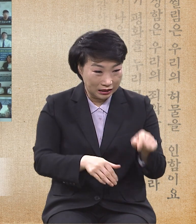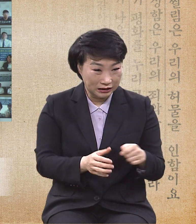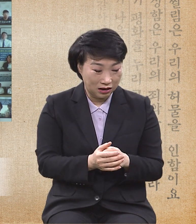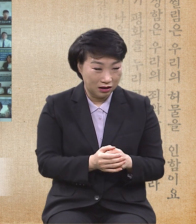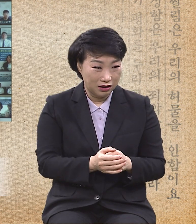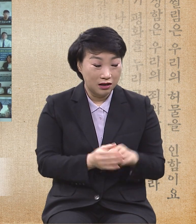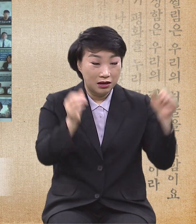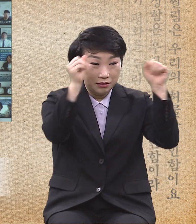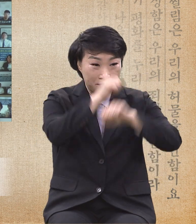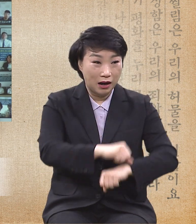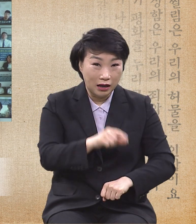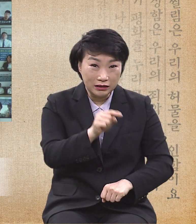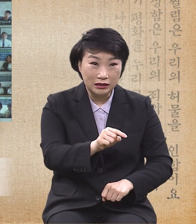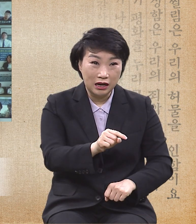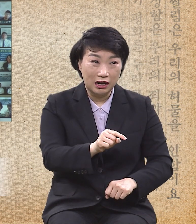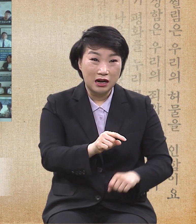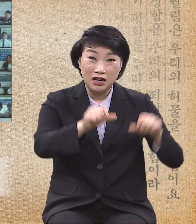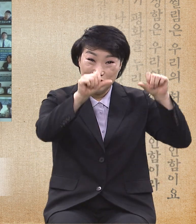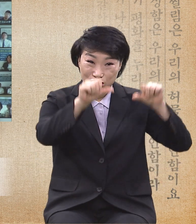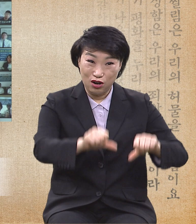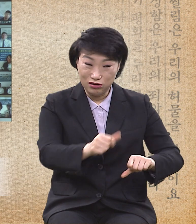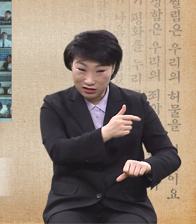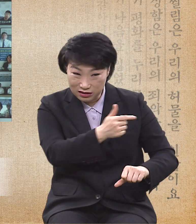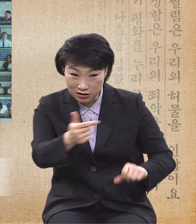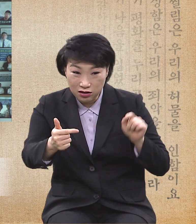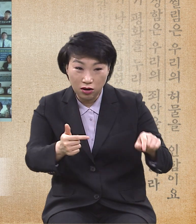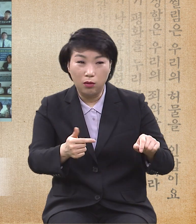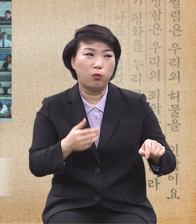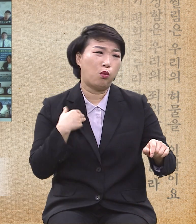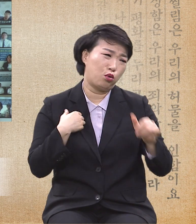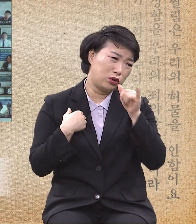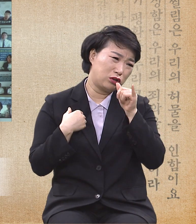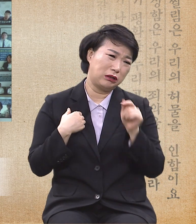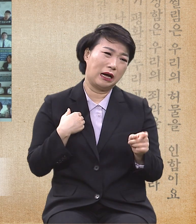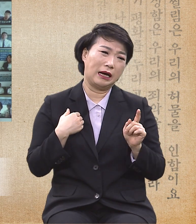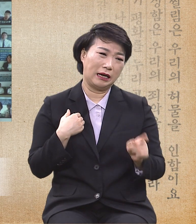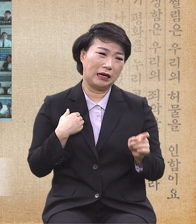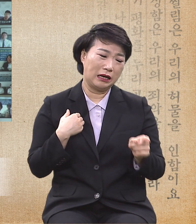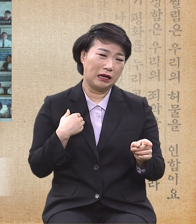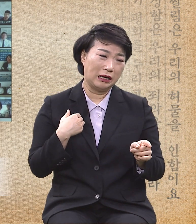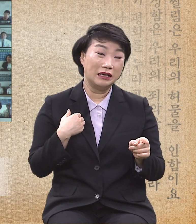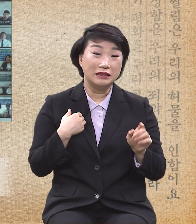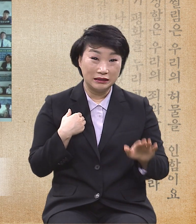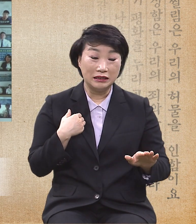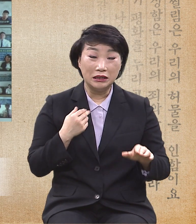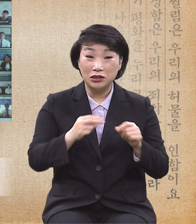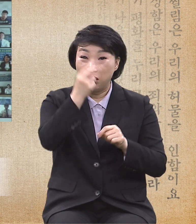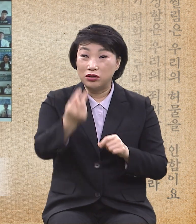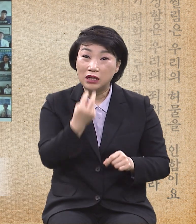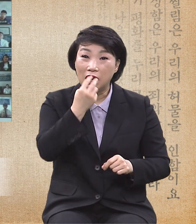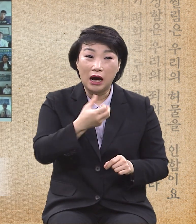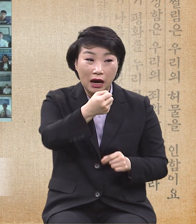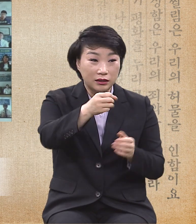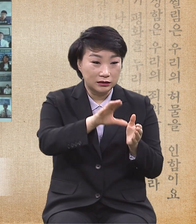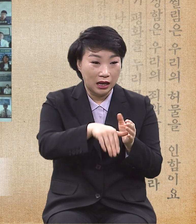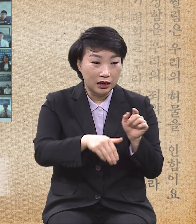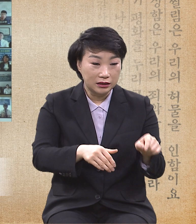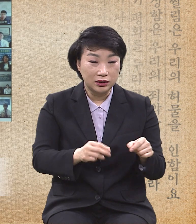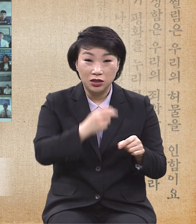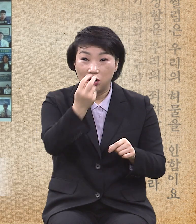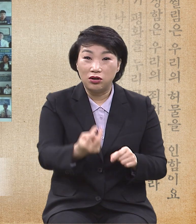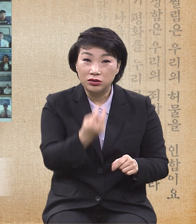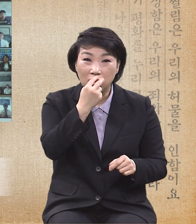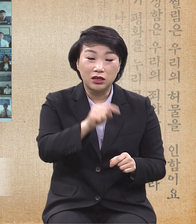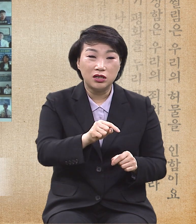멸망이 얼마나 저주스러운 것을 전혀 모르고 있구나. 네가 영생을 가졌을 때